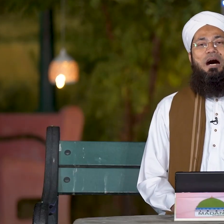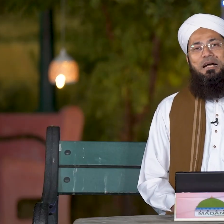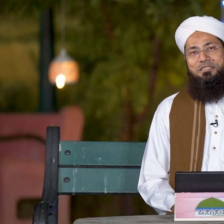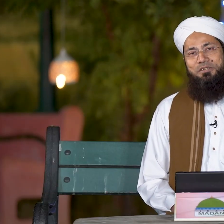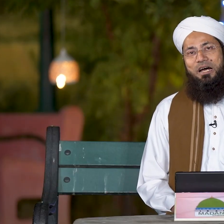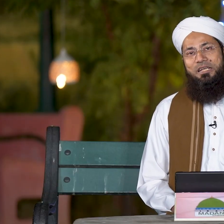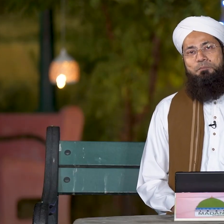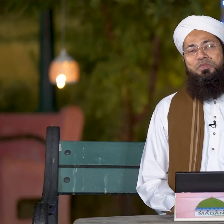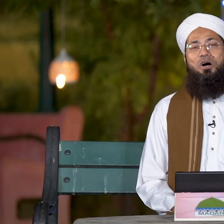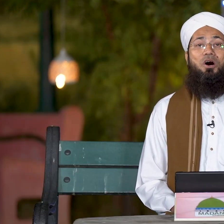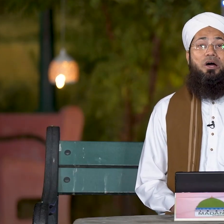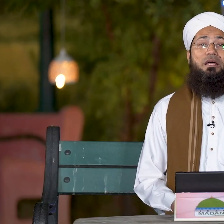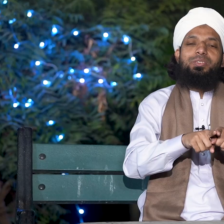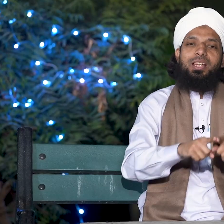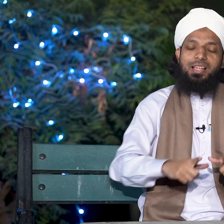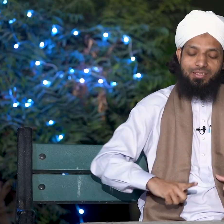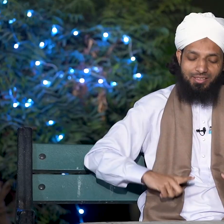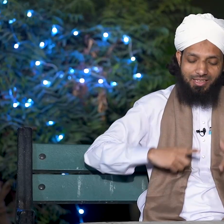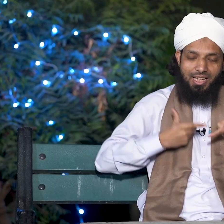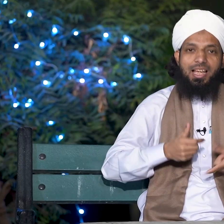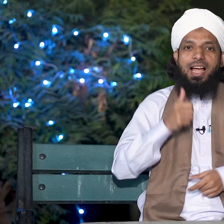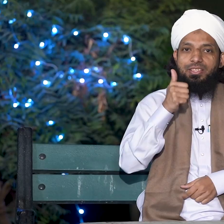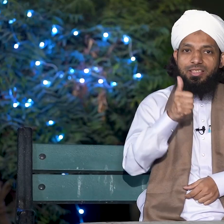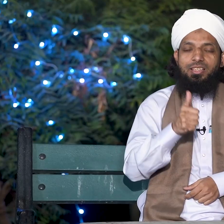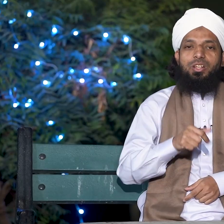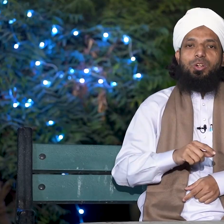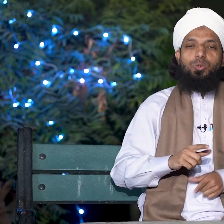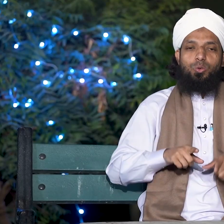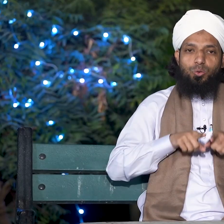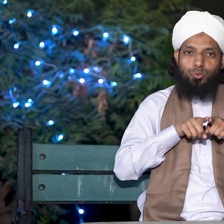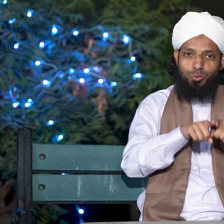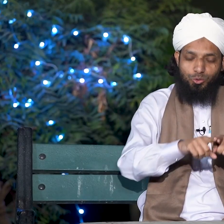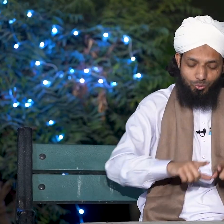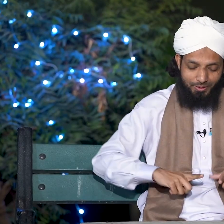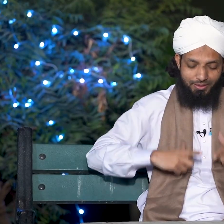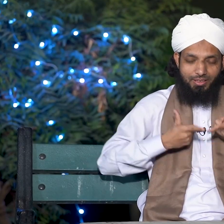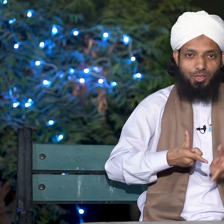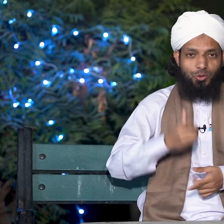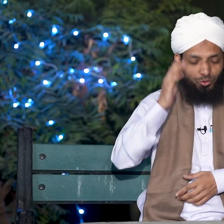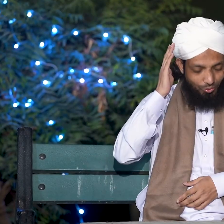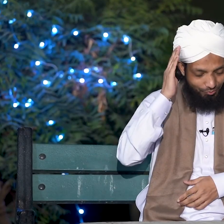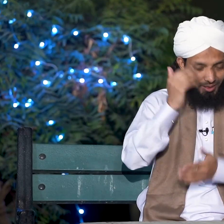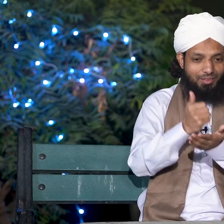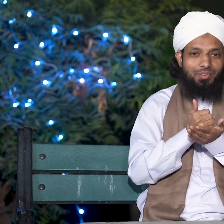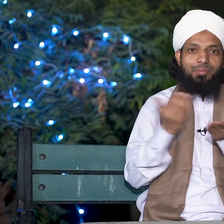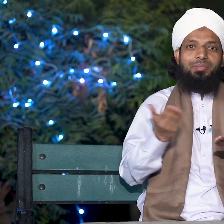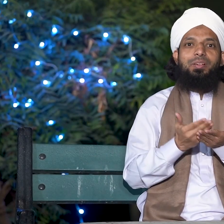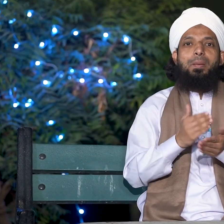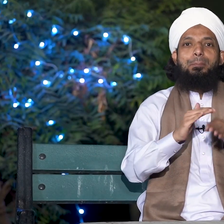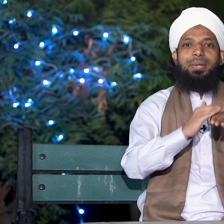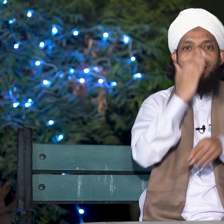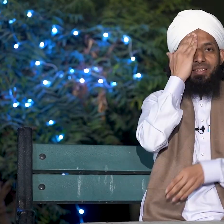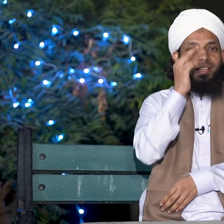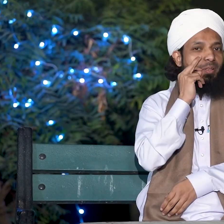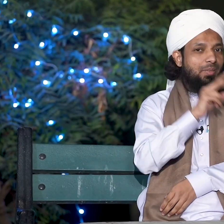بھی عاجزی والی اور اچھی اور سنتوں بری زندگی گزارنے کی توفیق عطا فرمائے۔ پیارے اسلامی بھائیوں، آج